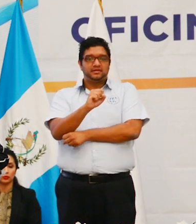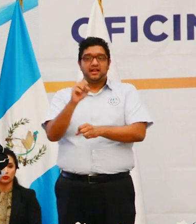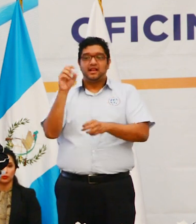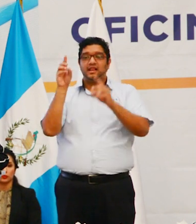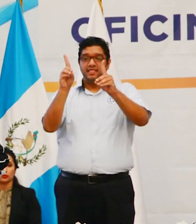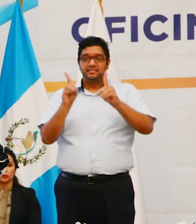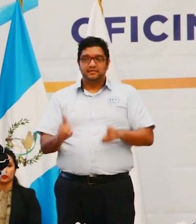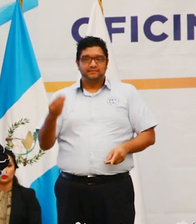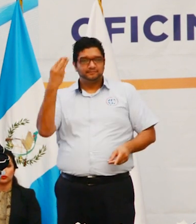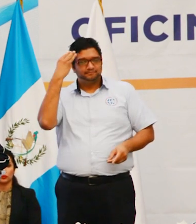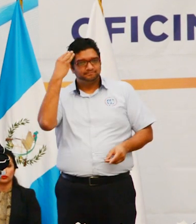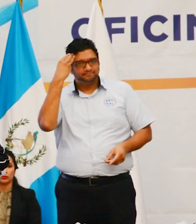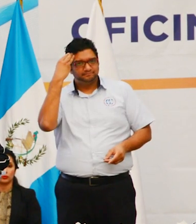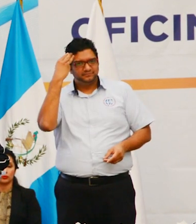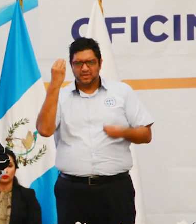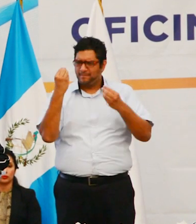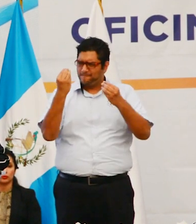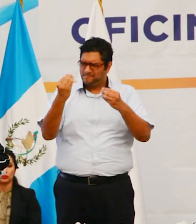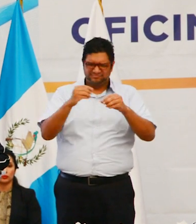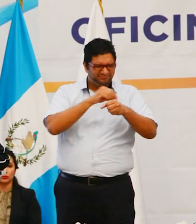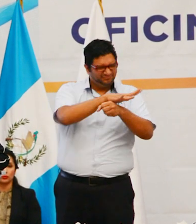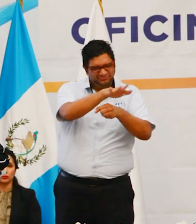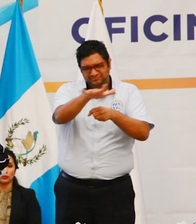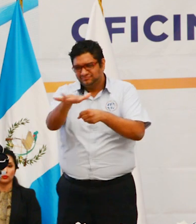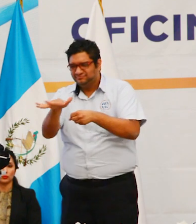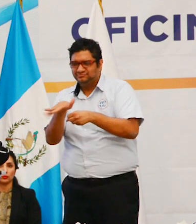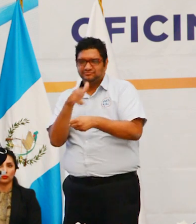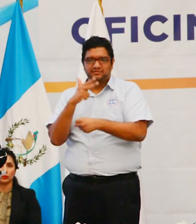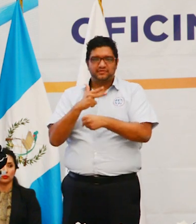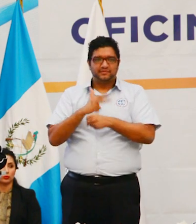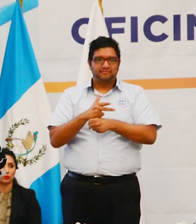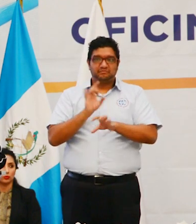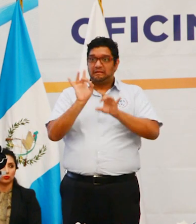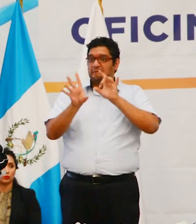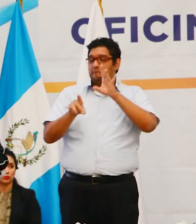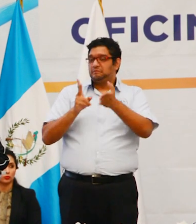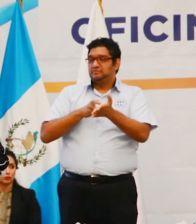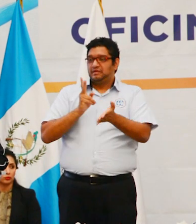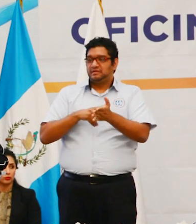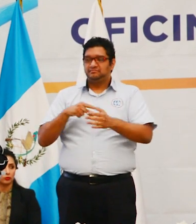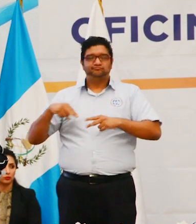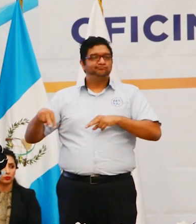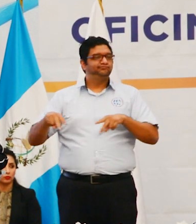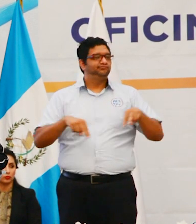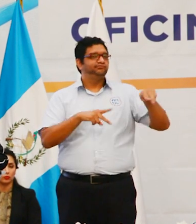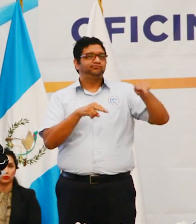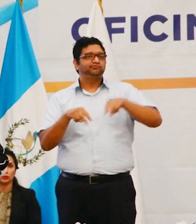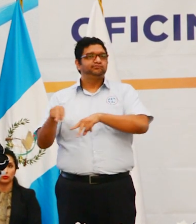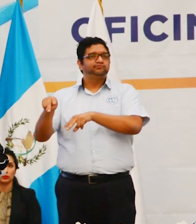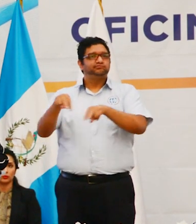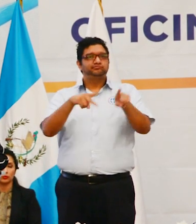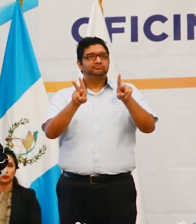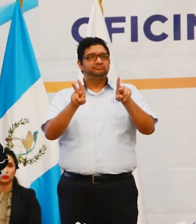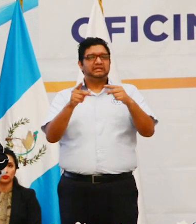cual está muy difundida actualmente en Guatemala. Sin embargo, pasamos a veces por el mundo recorriendo pensando que damos